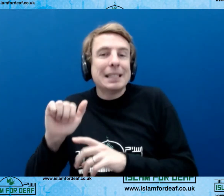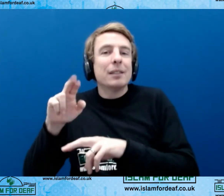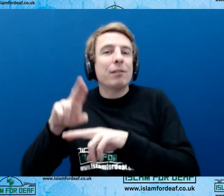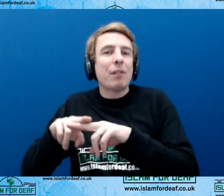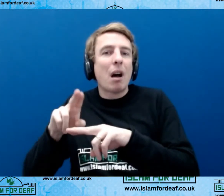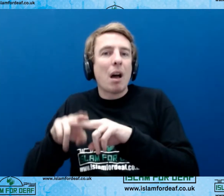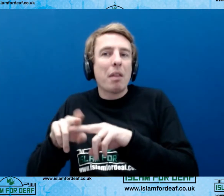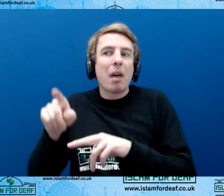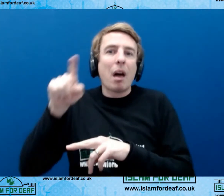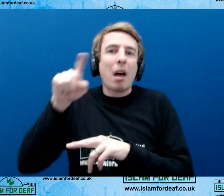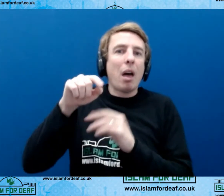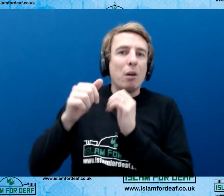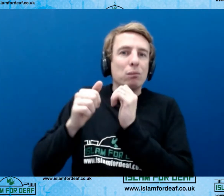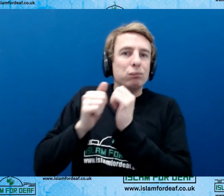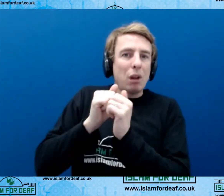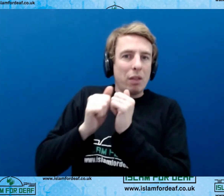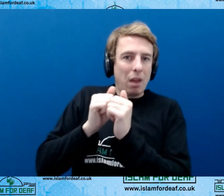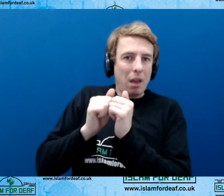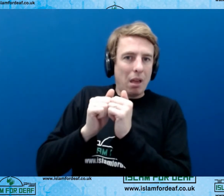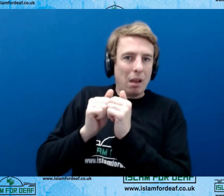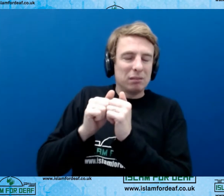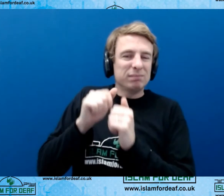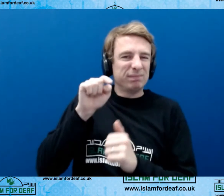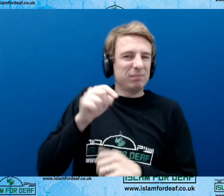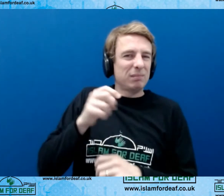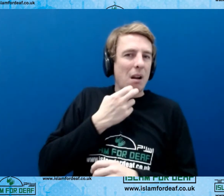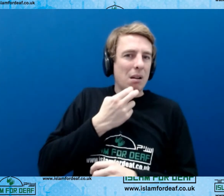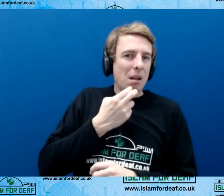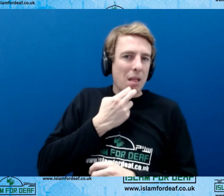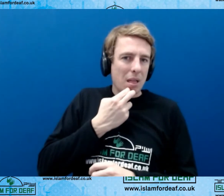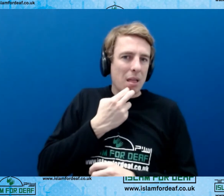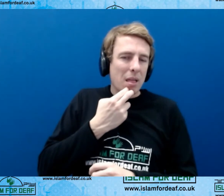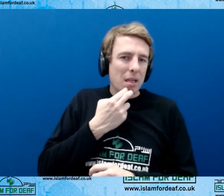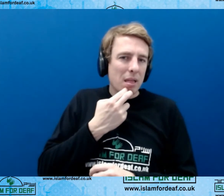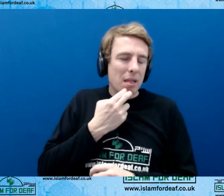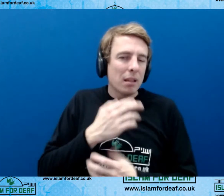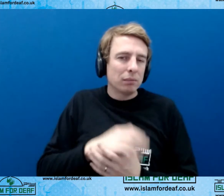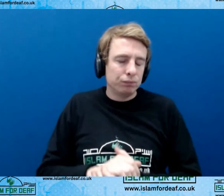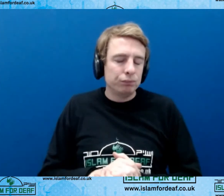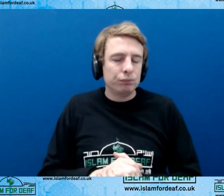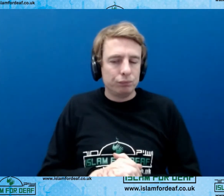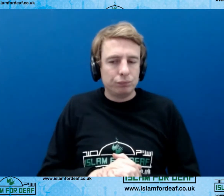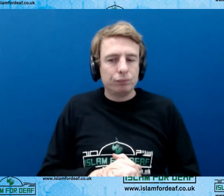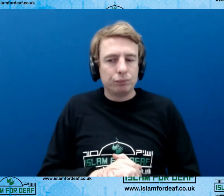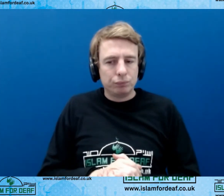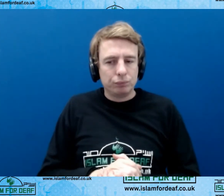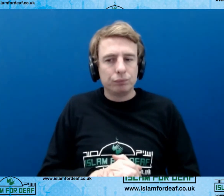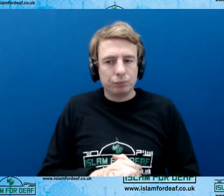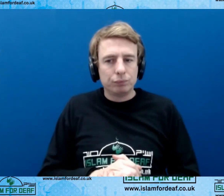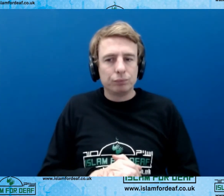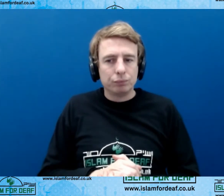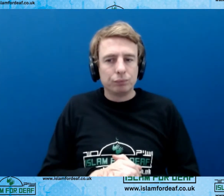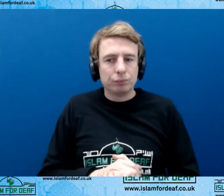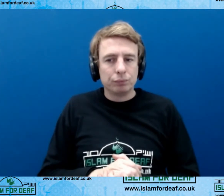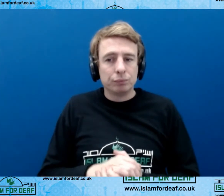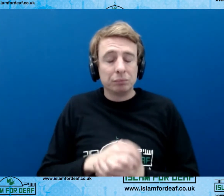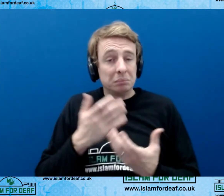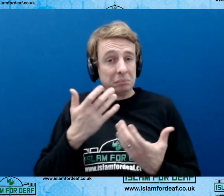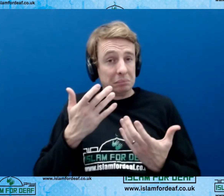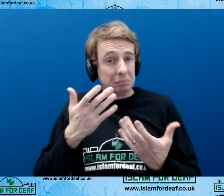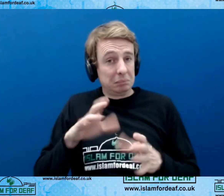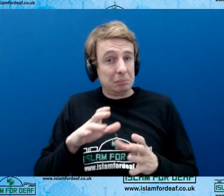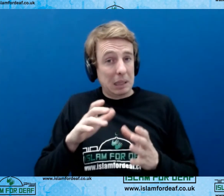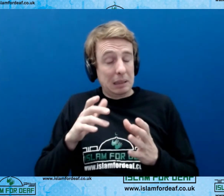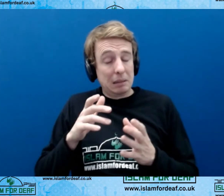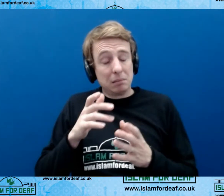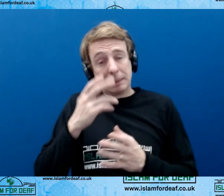بأبي لهب لأنه وجهه كان أبيضا مضيئا. And he was given this moniker, this name, Abu